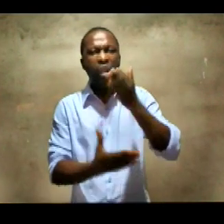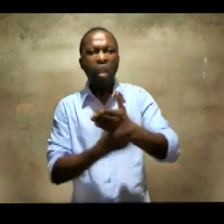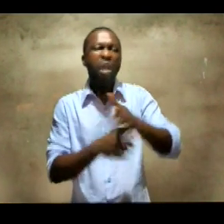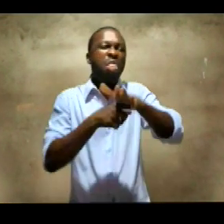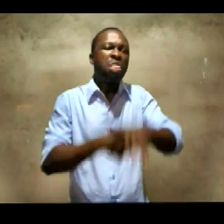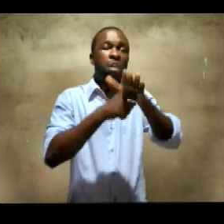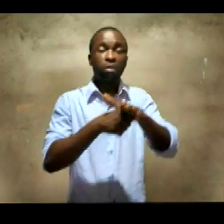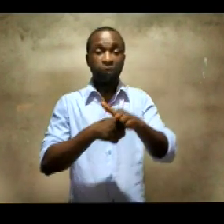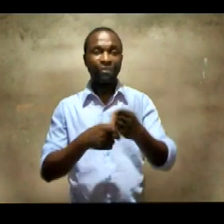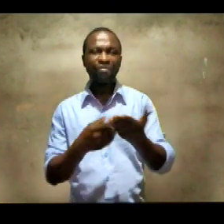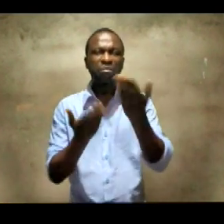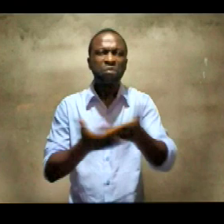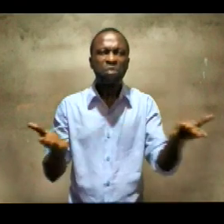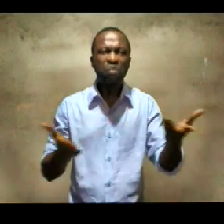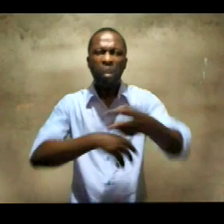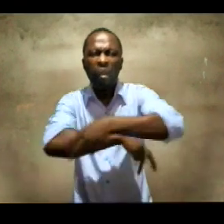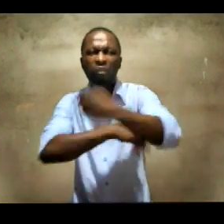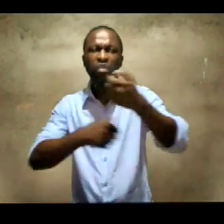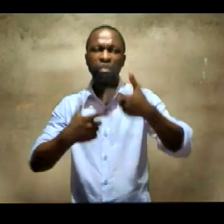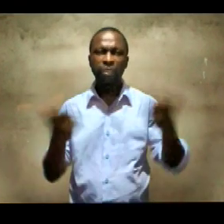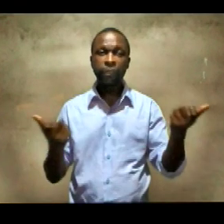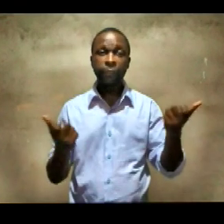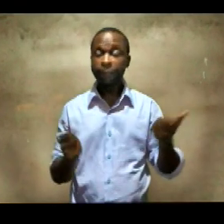à l'industrie de montage de véhicules.